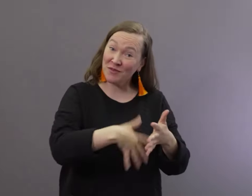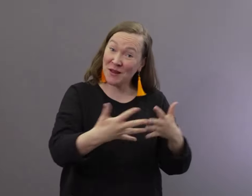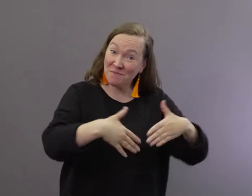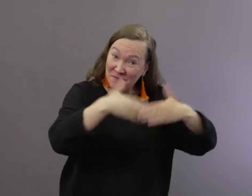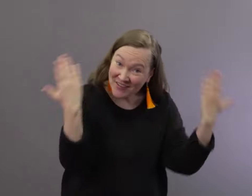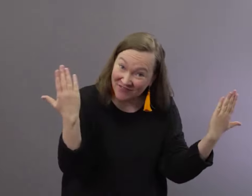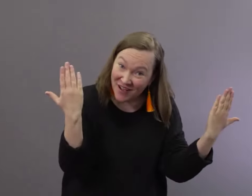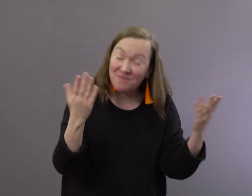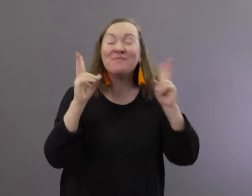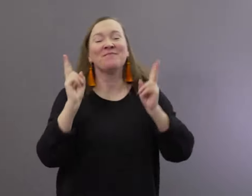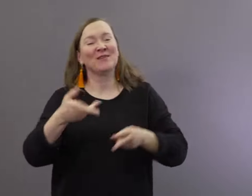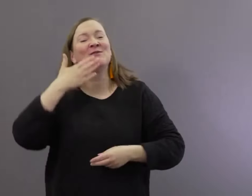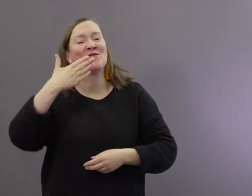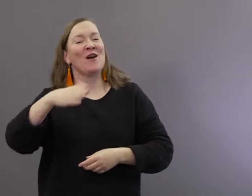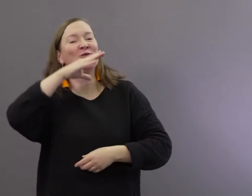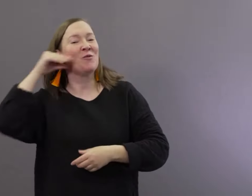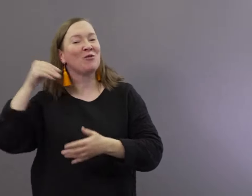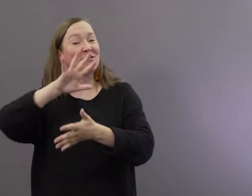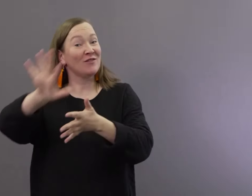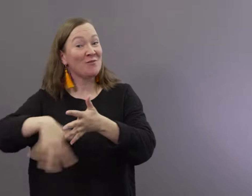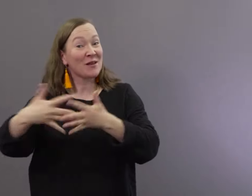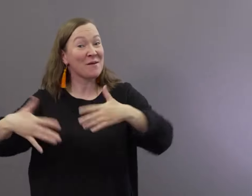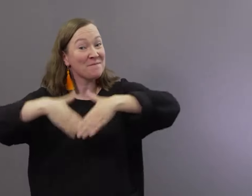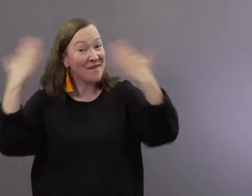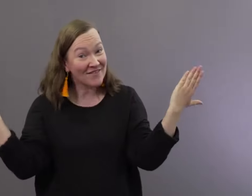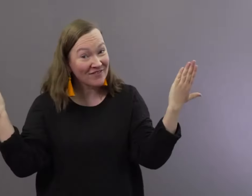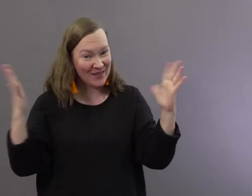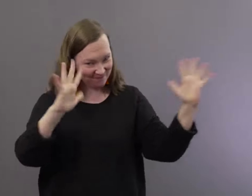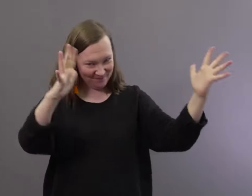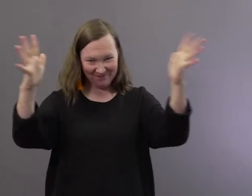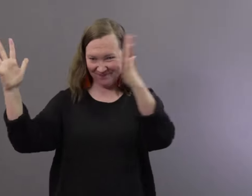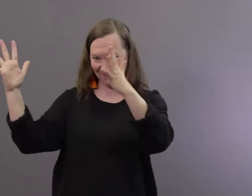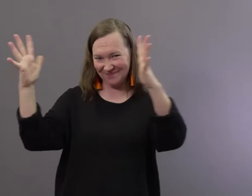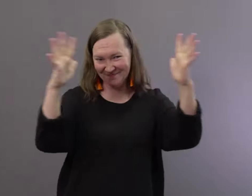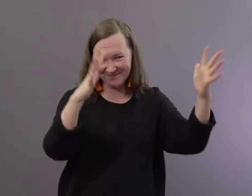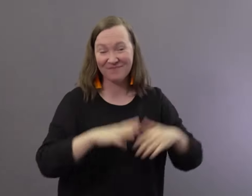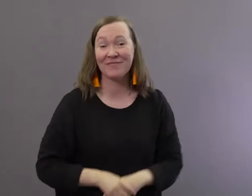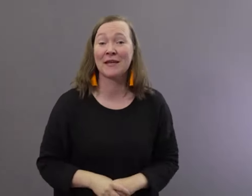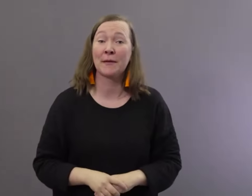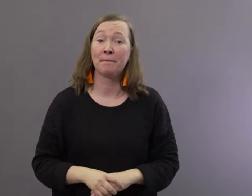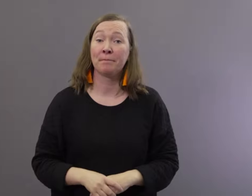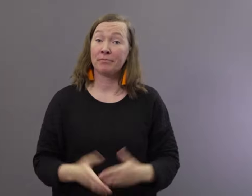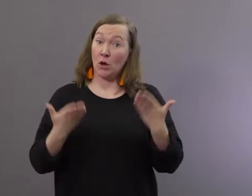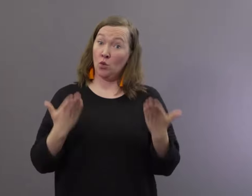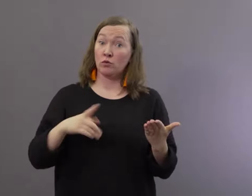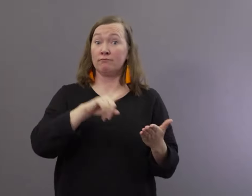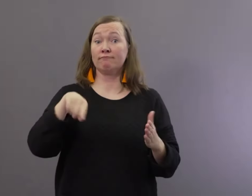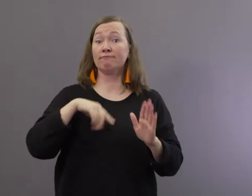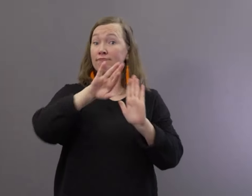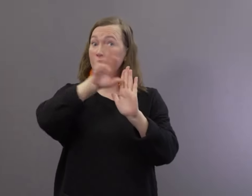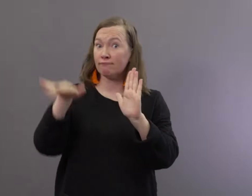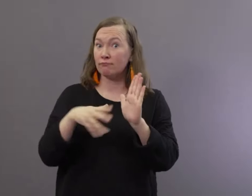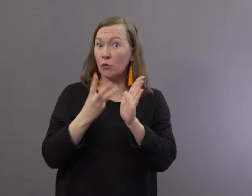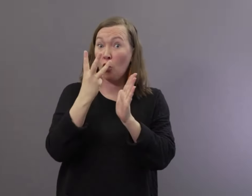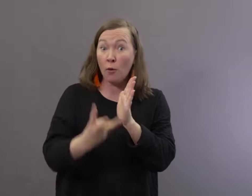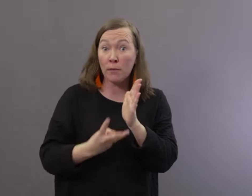Ensin toivotamme oikein hyvää suomalaisen viittomakielen päivää, oikein hyvää suomen ruotsalaisen viittomakielen päivää.